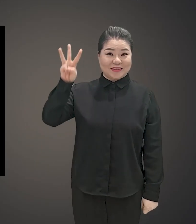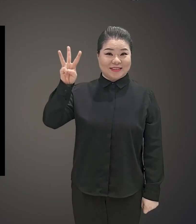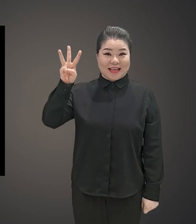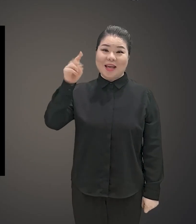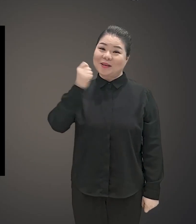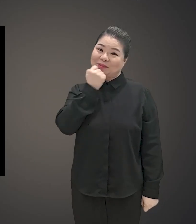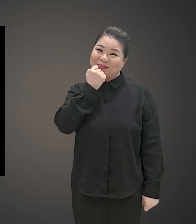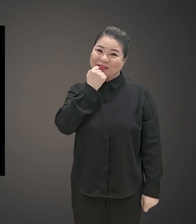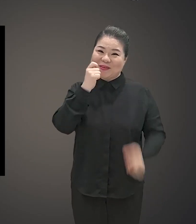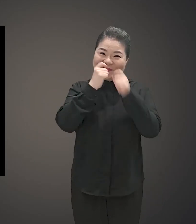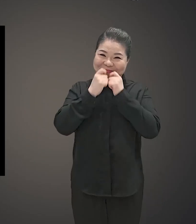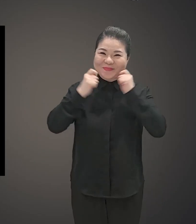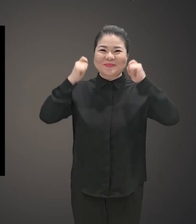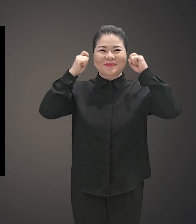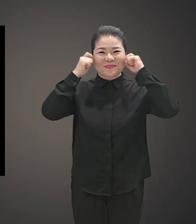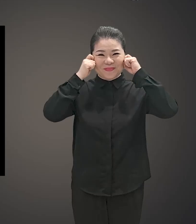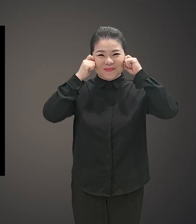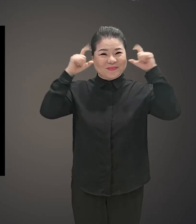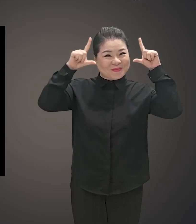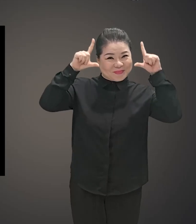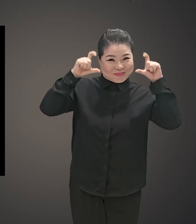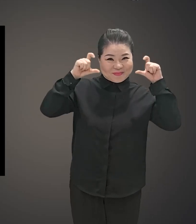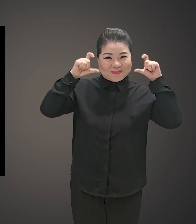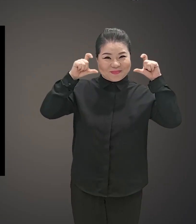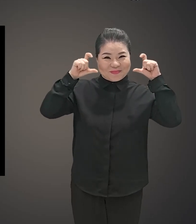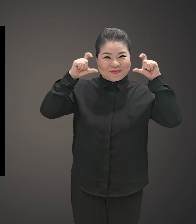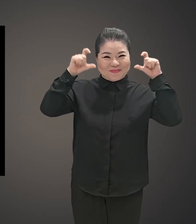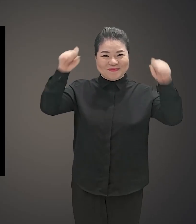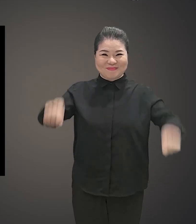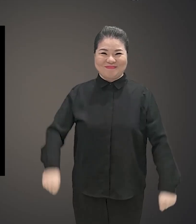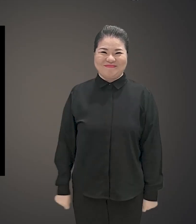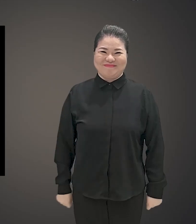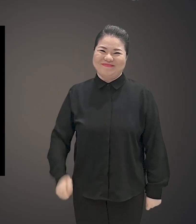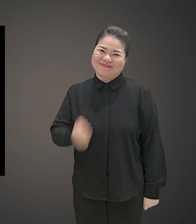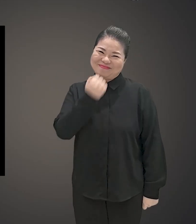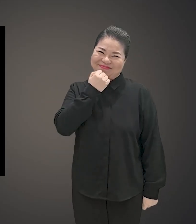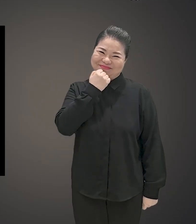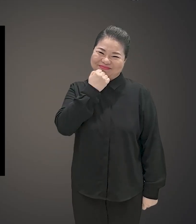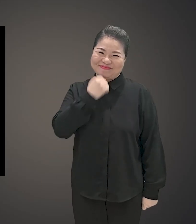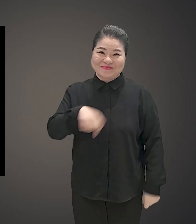하나 둘 셋 웃고 하나 둘 하나 웃으세요 하나 둘 김치